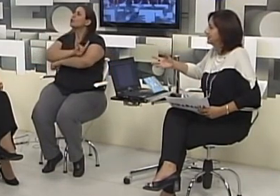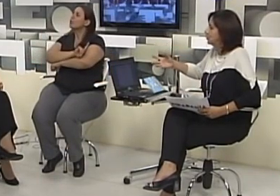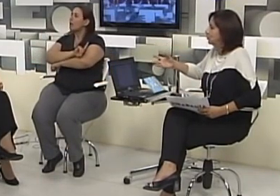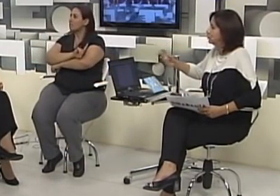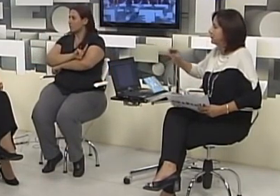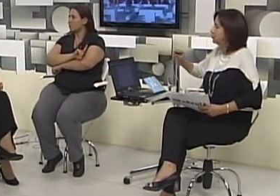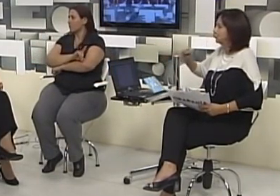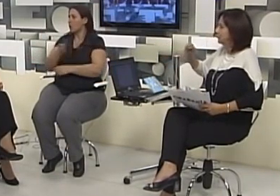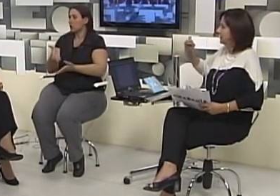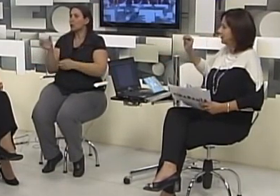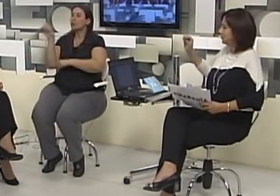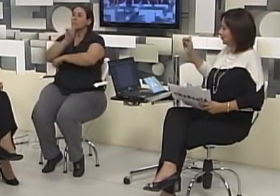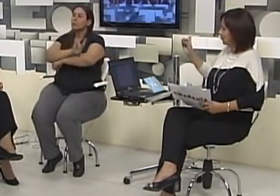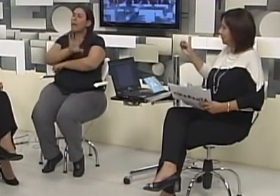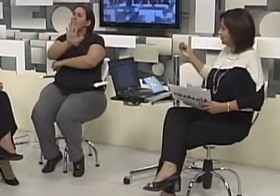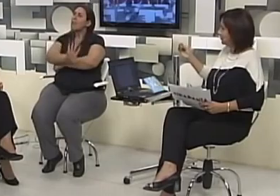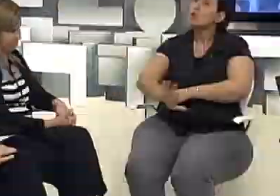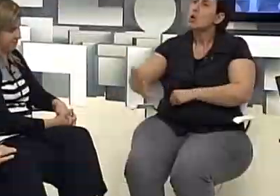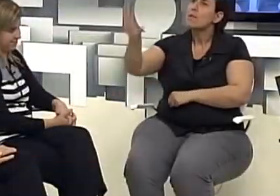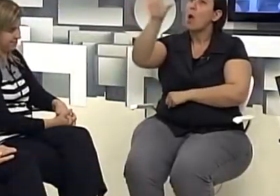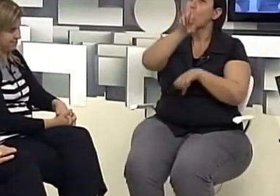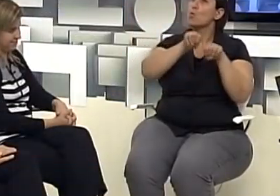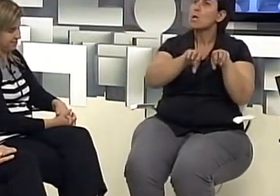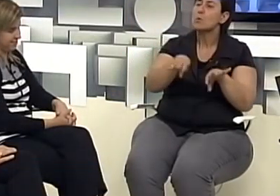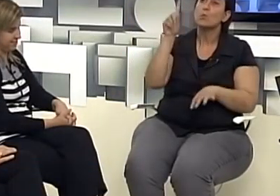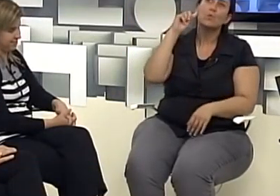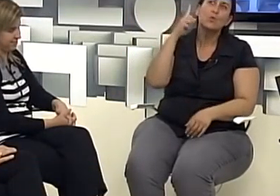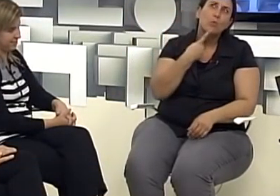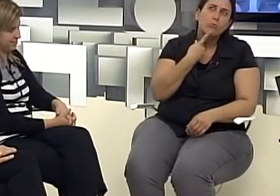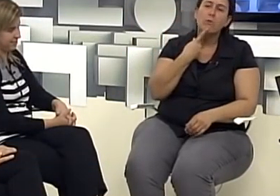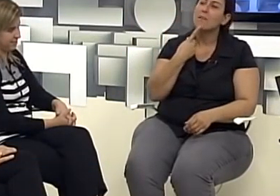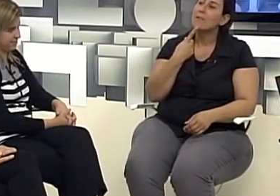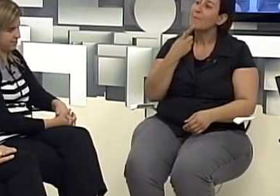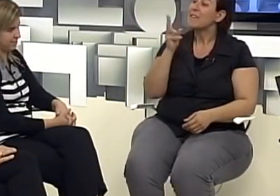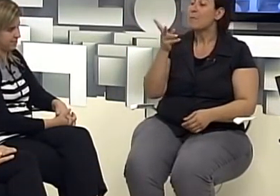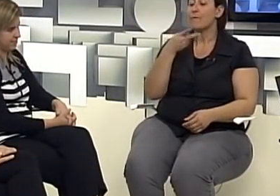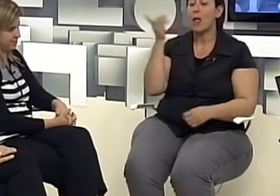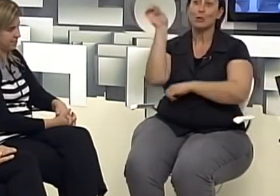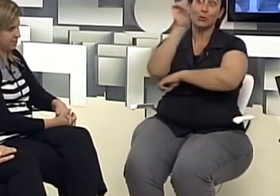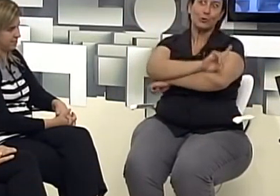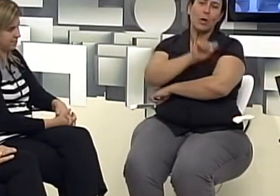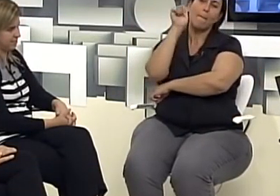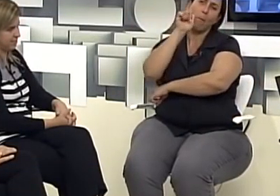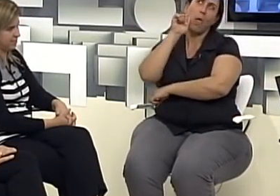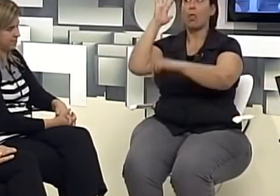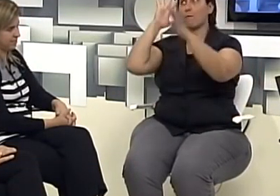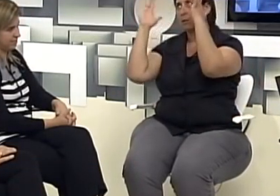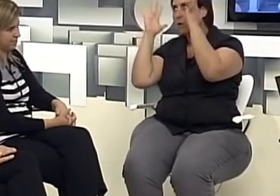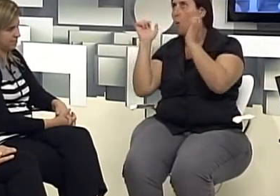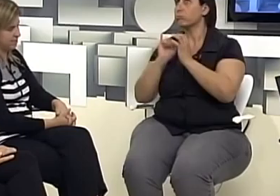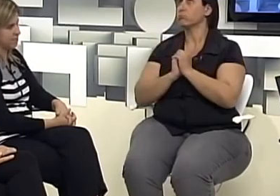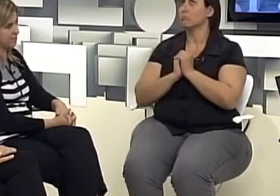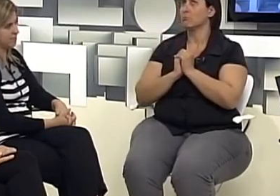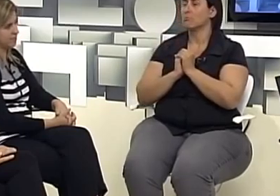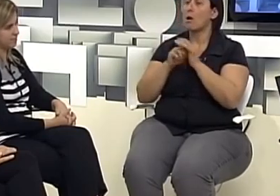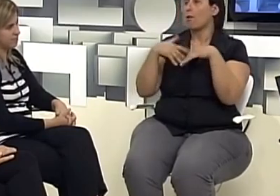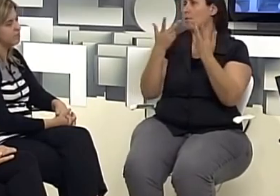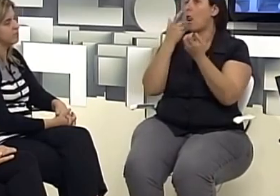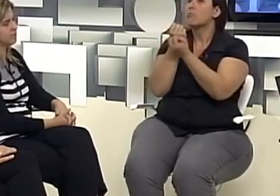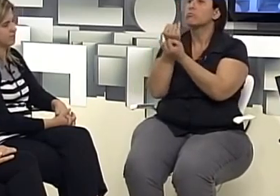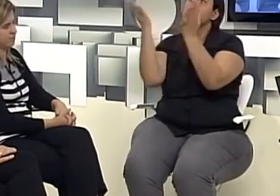uma data como hoje, assim, o Dia Nacional, normalmente se fala, né, Dia da Mulher, um momento de reflexão, de mostrar números